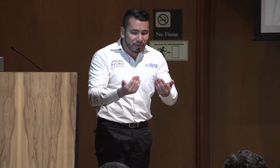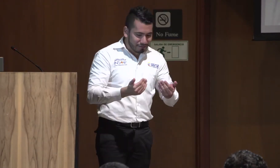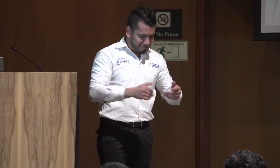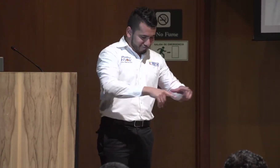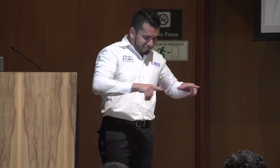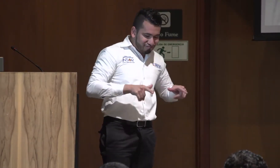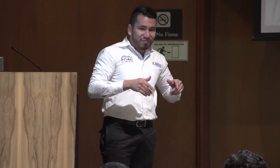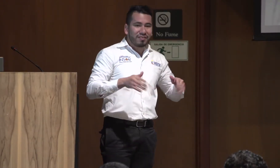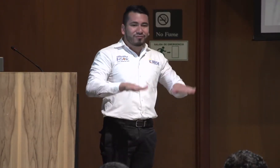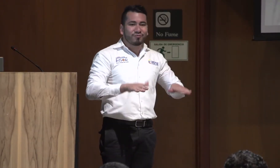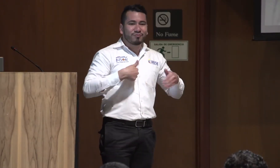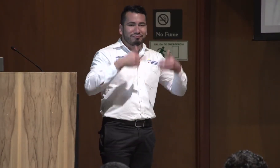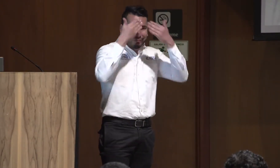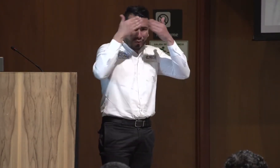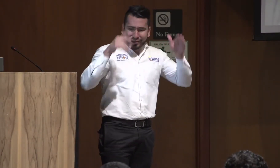sobre los acuerdos,